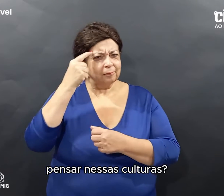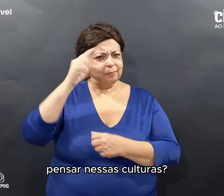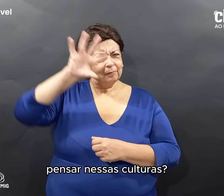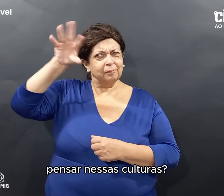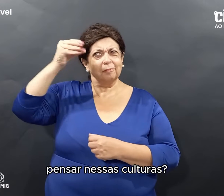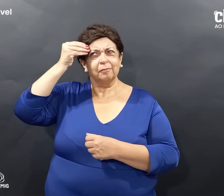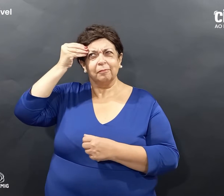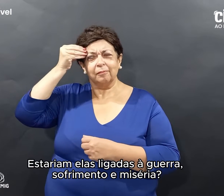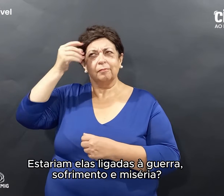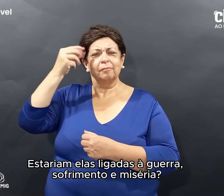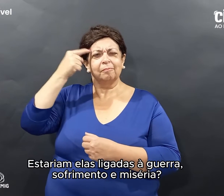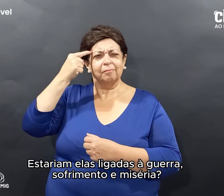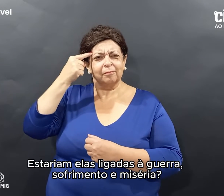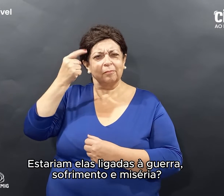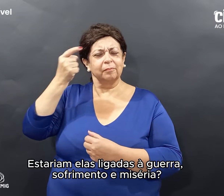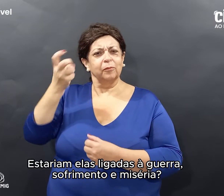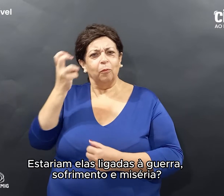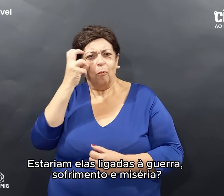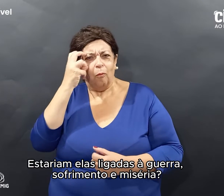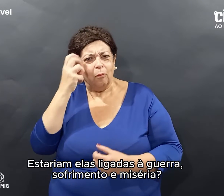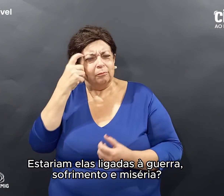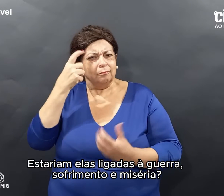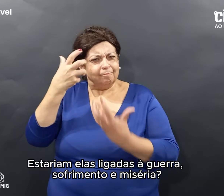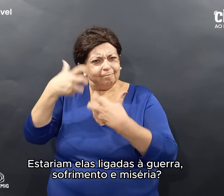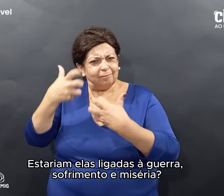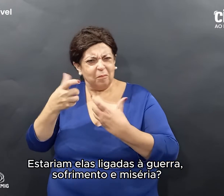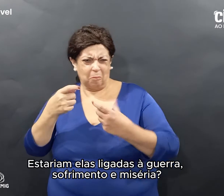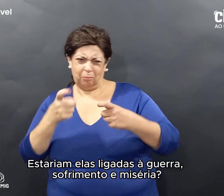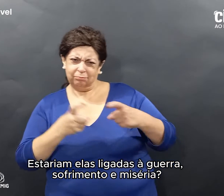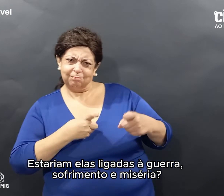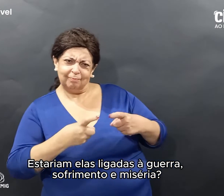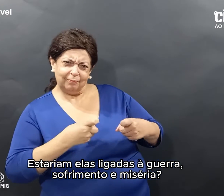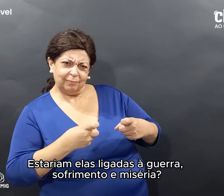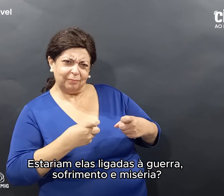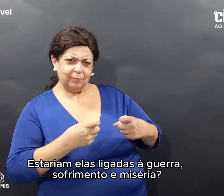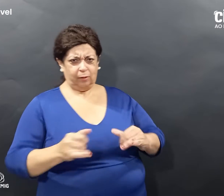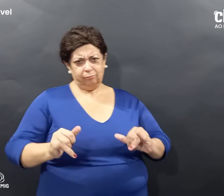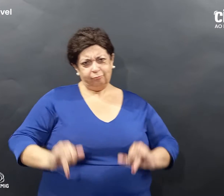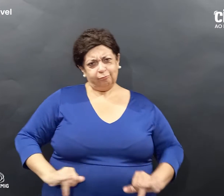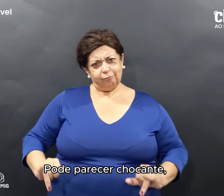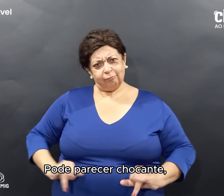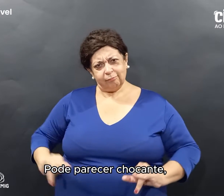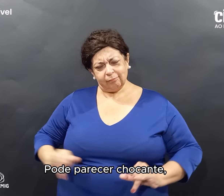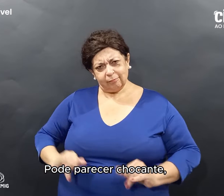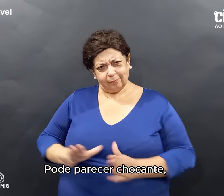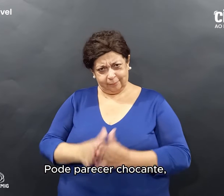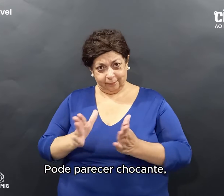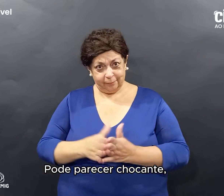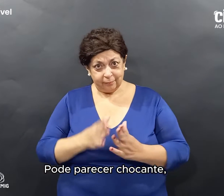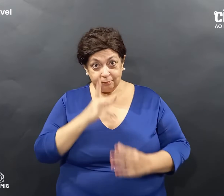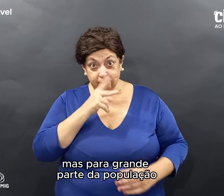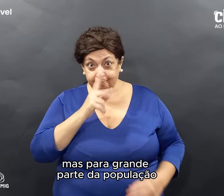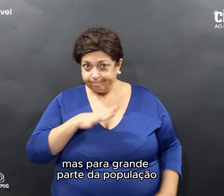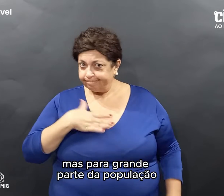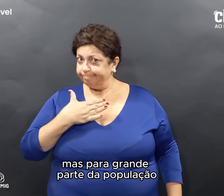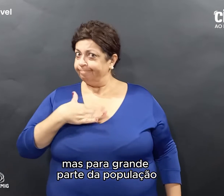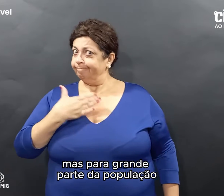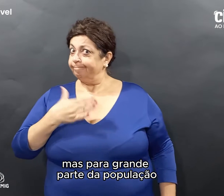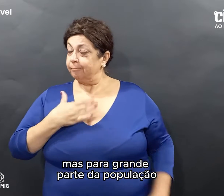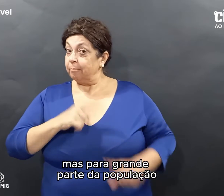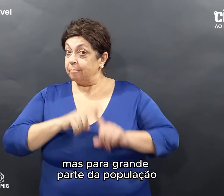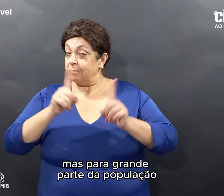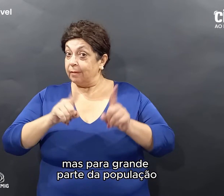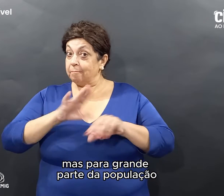nessas culturas? Estariam elas ligadas à guerra, sofrimento e miséria? Pode parecer chocante, mas para